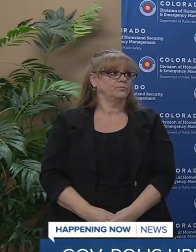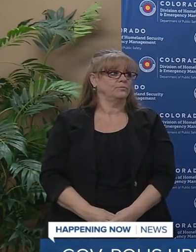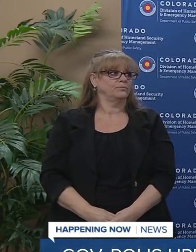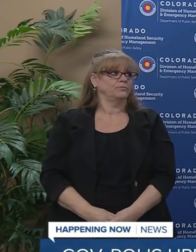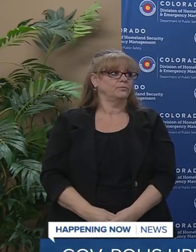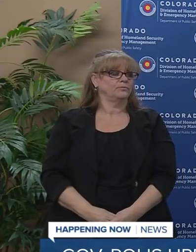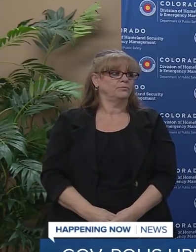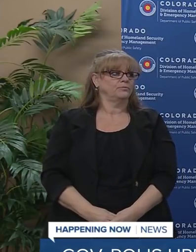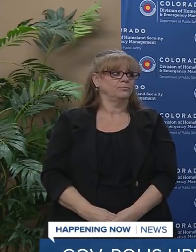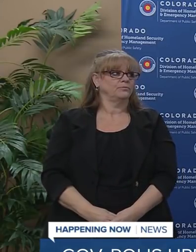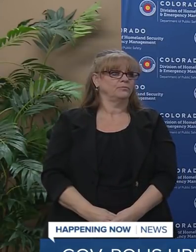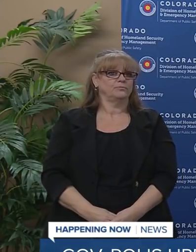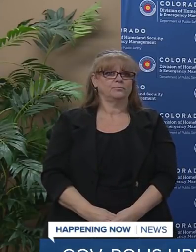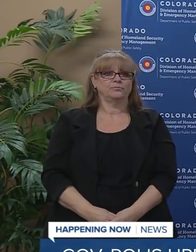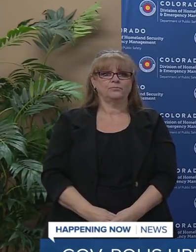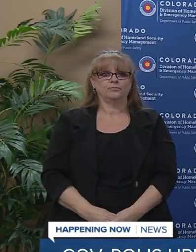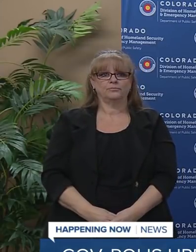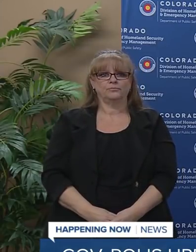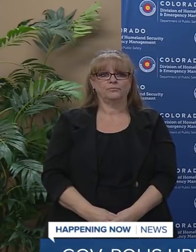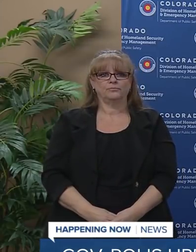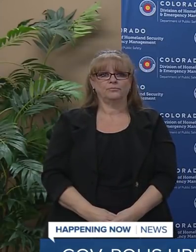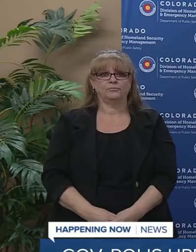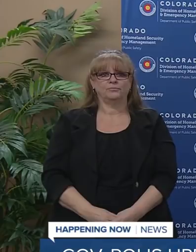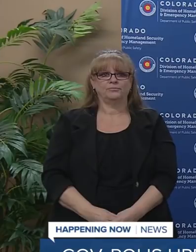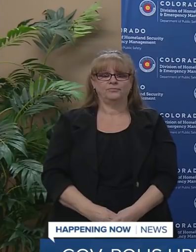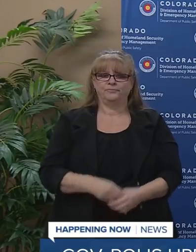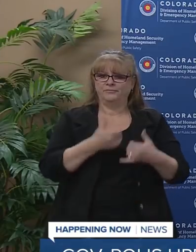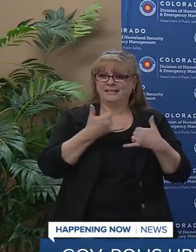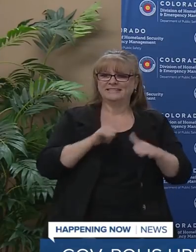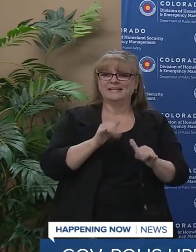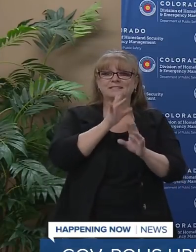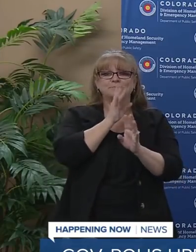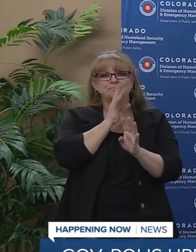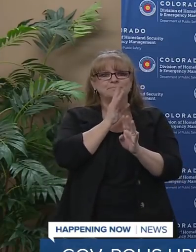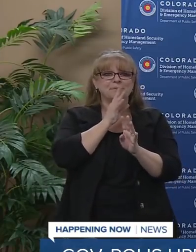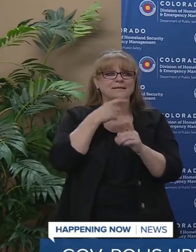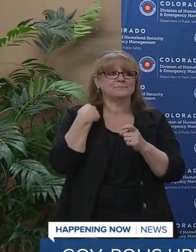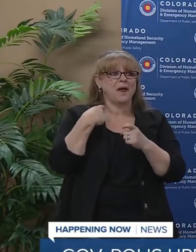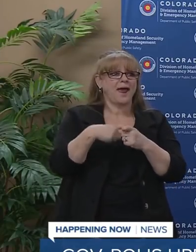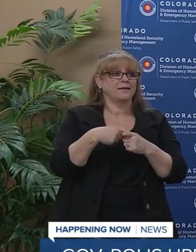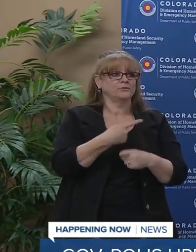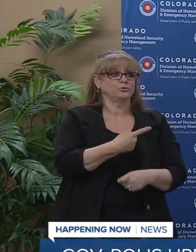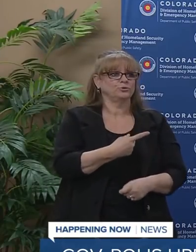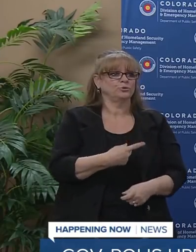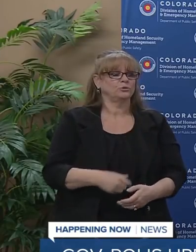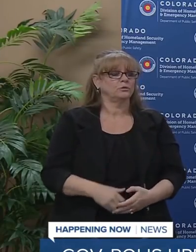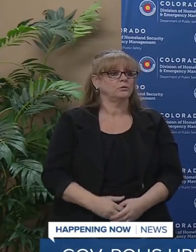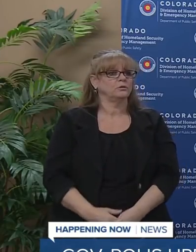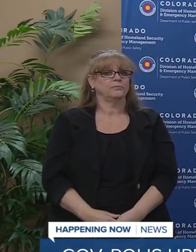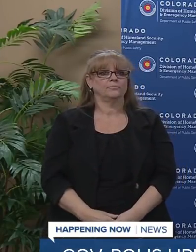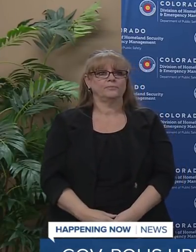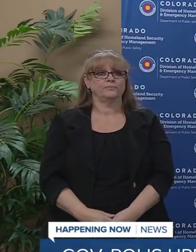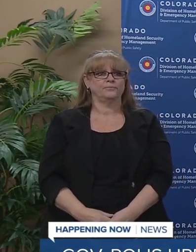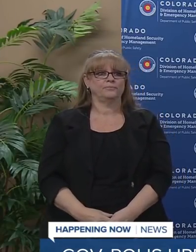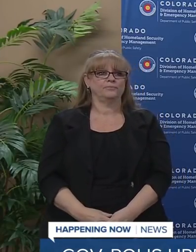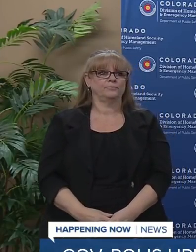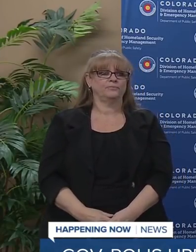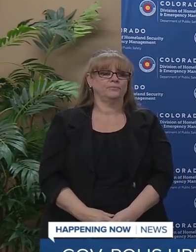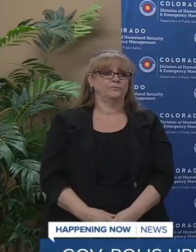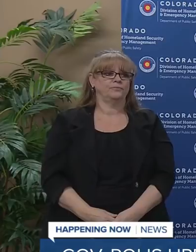residentes. Todos son un parte de la salud de nuestro estado y todos son un parte de nuestros